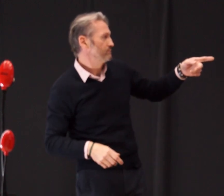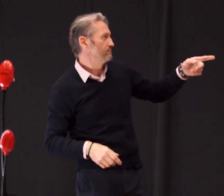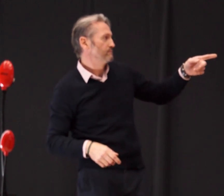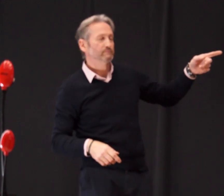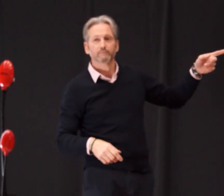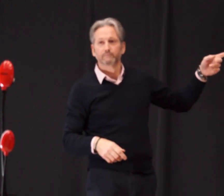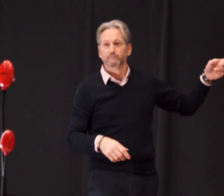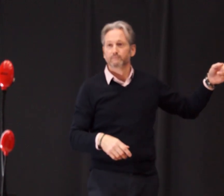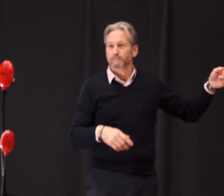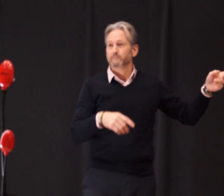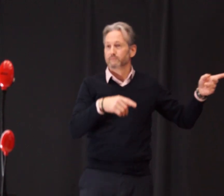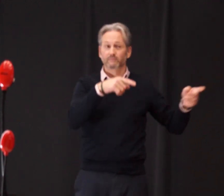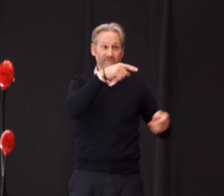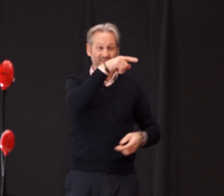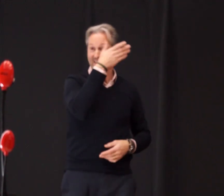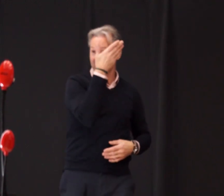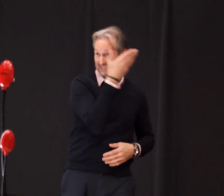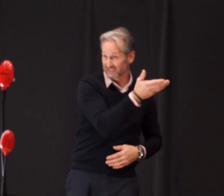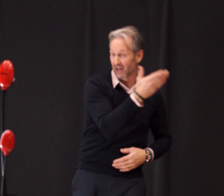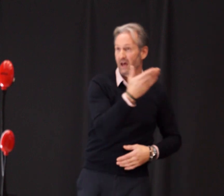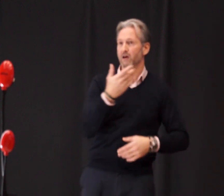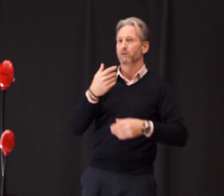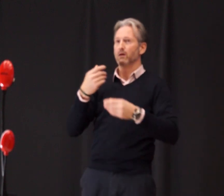Surprise. Ce signe-là.